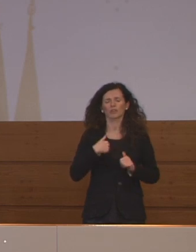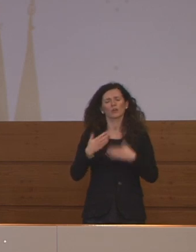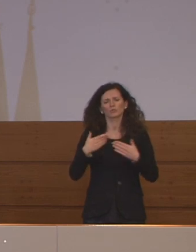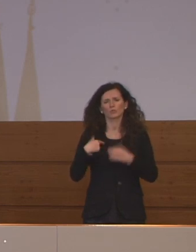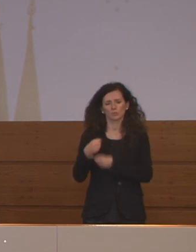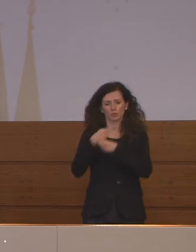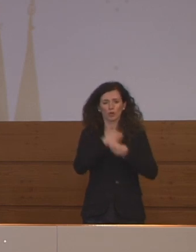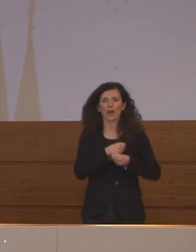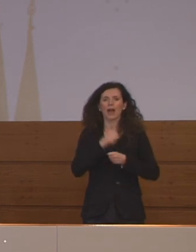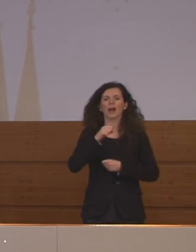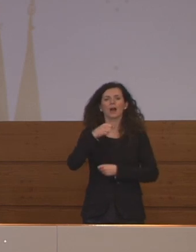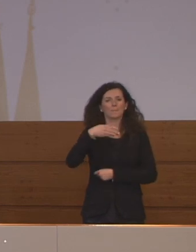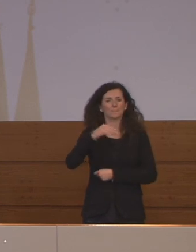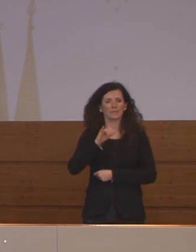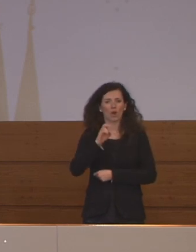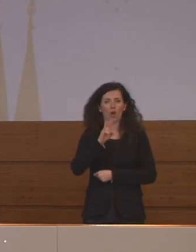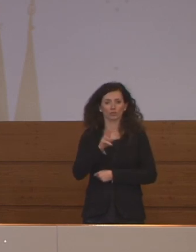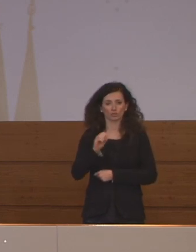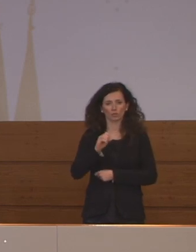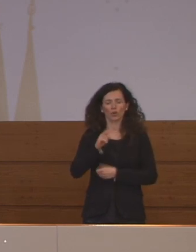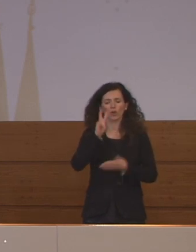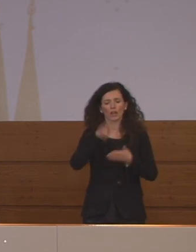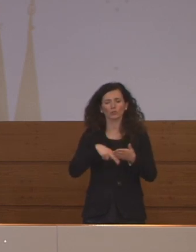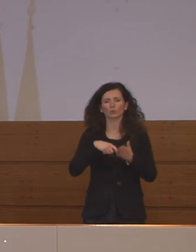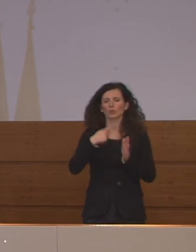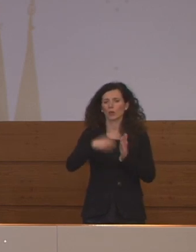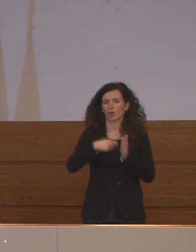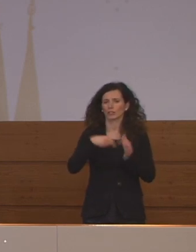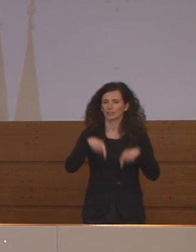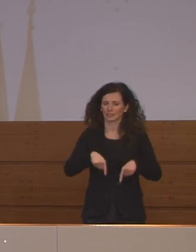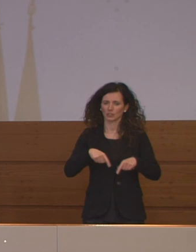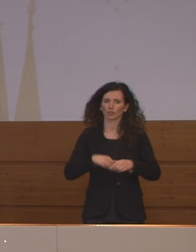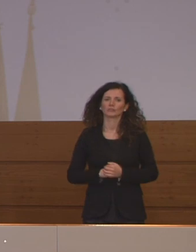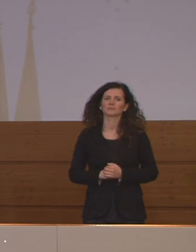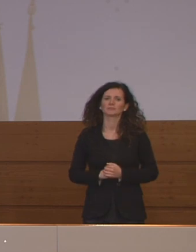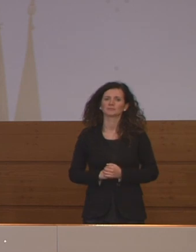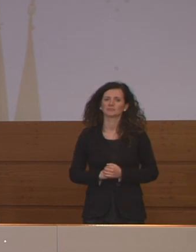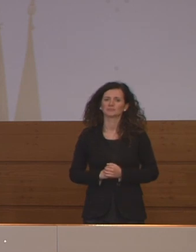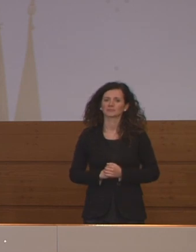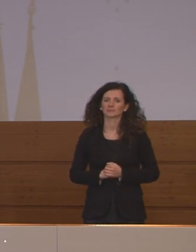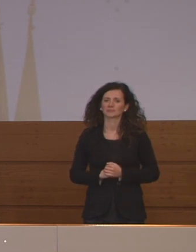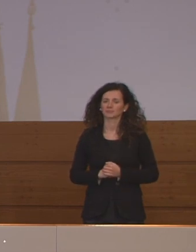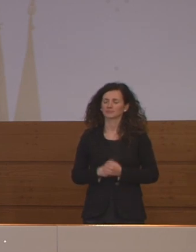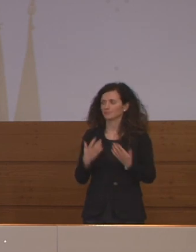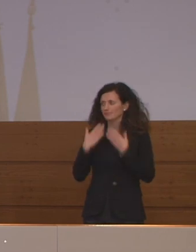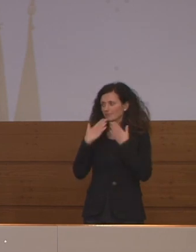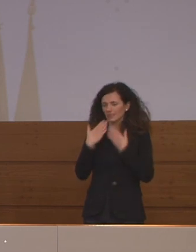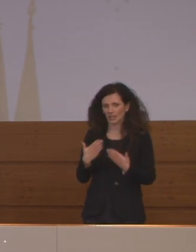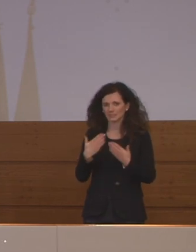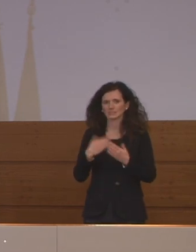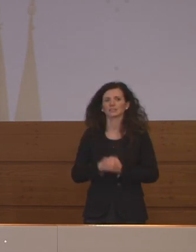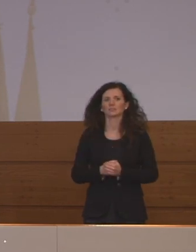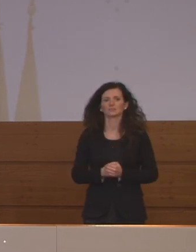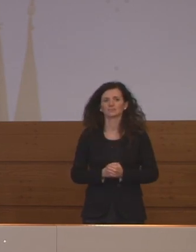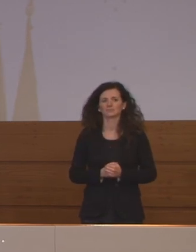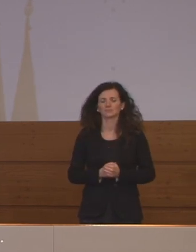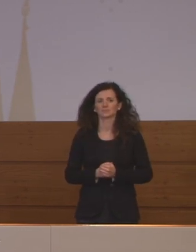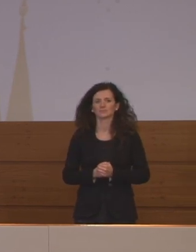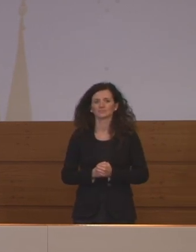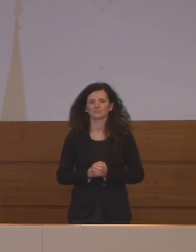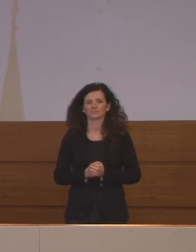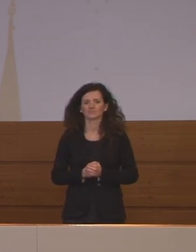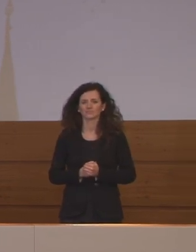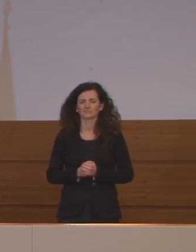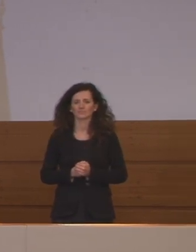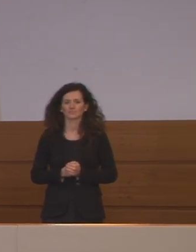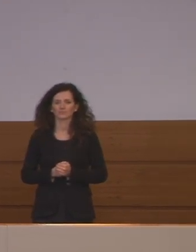parola ad agostino miozzo per la lettura dei dati odierni grazie prima